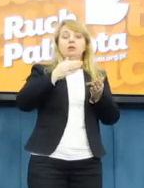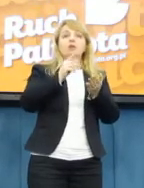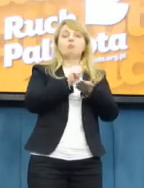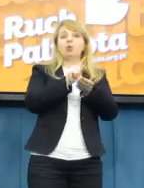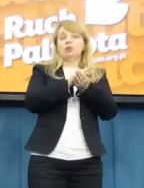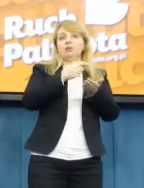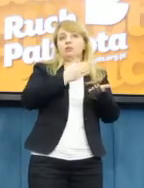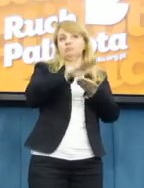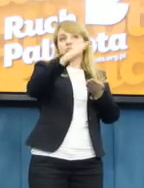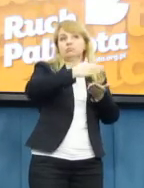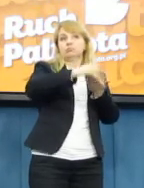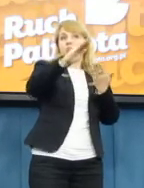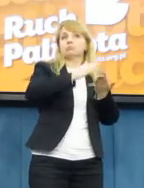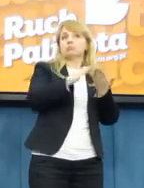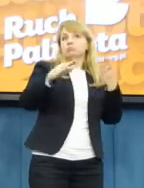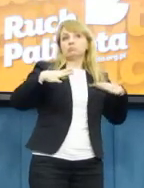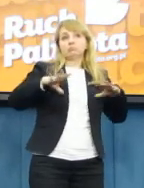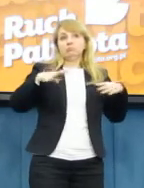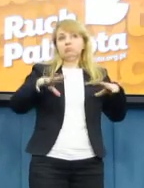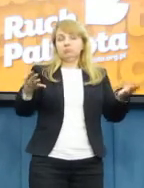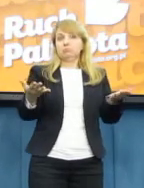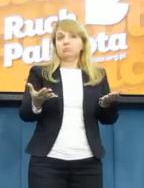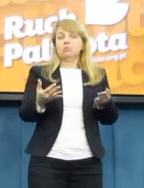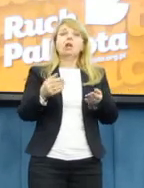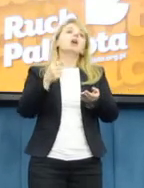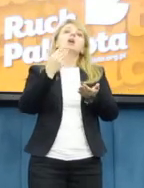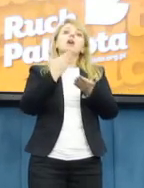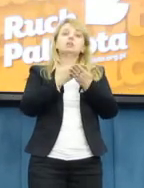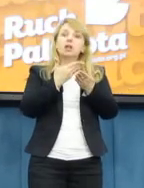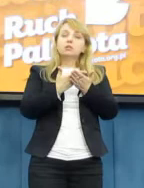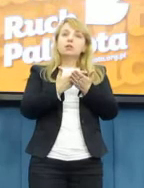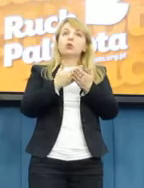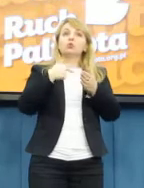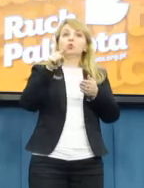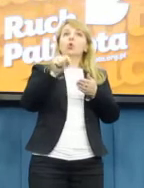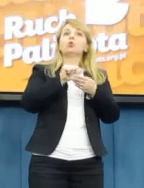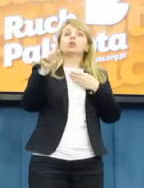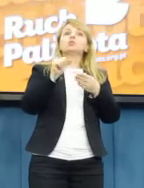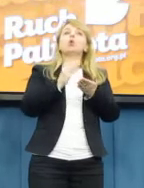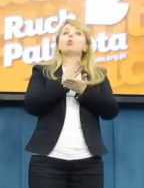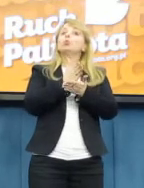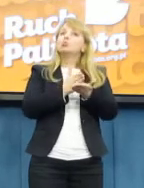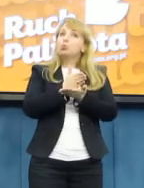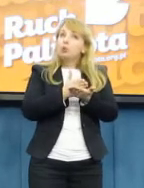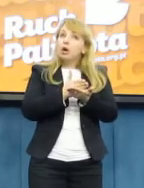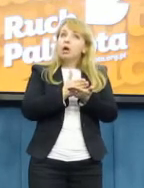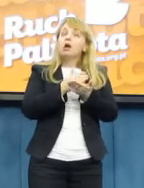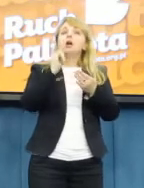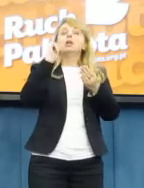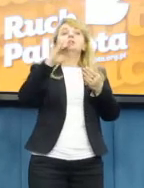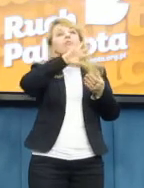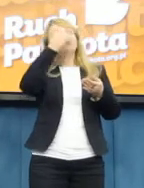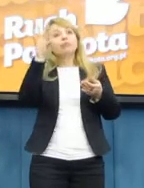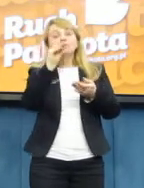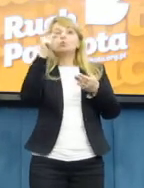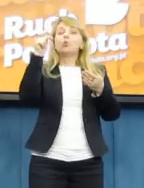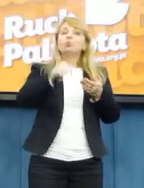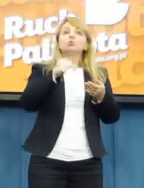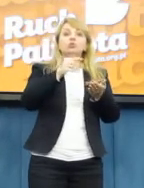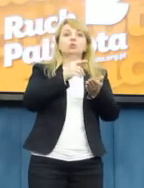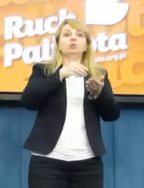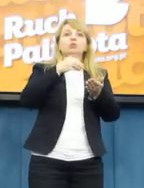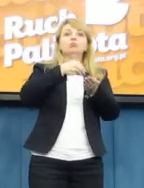Ale wszystkie te usługi, które można tak nazwać sługami, powinny być opodatkowane. To wtedy